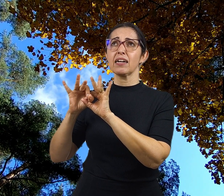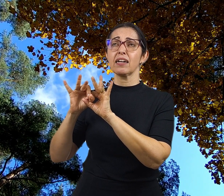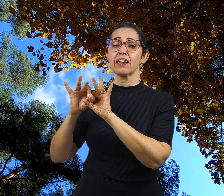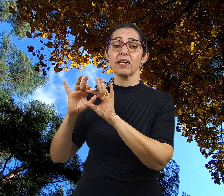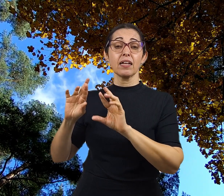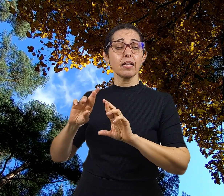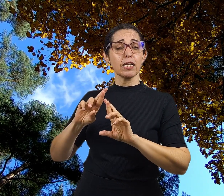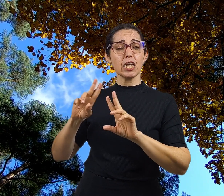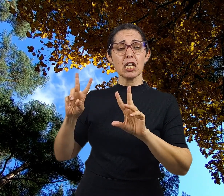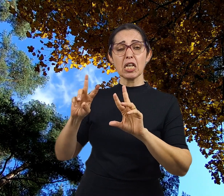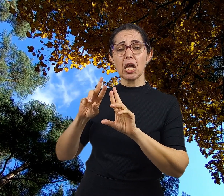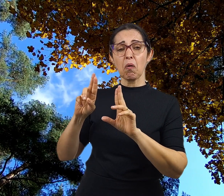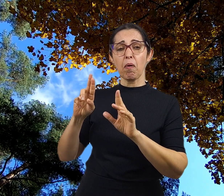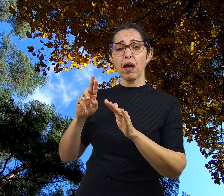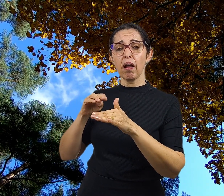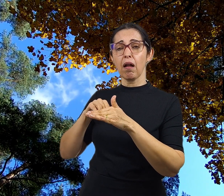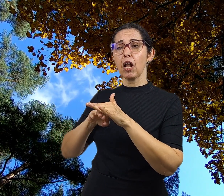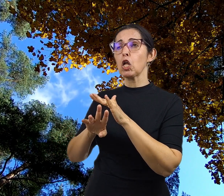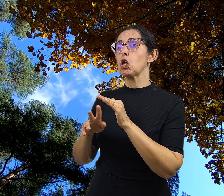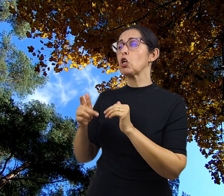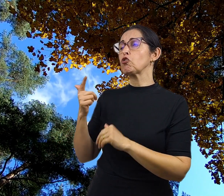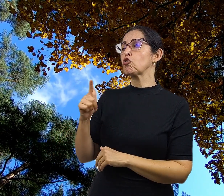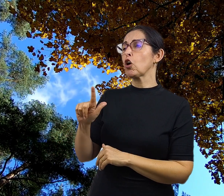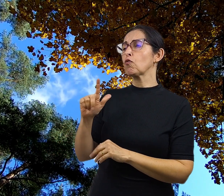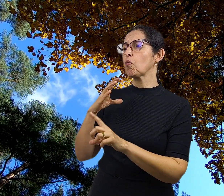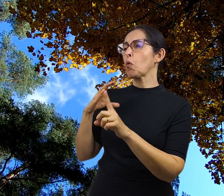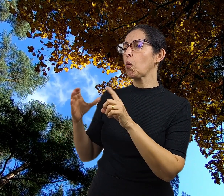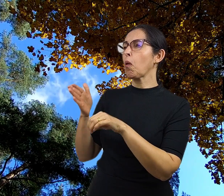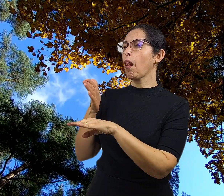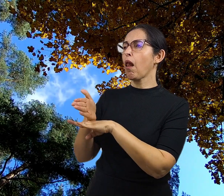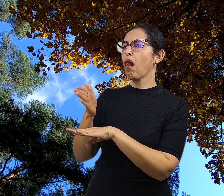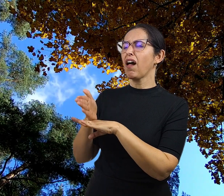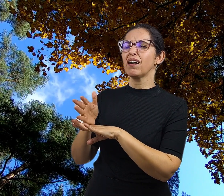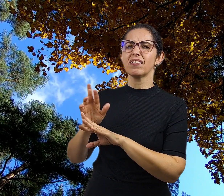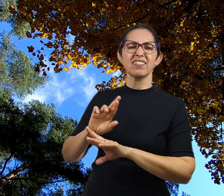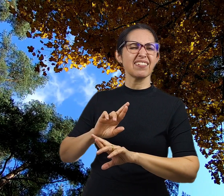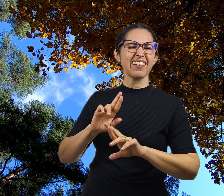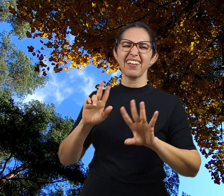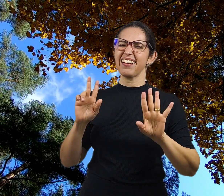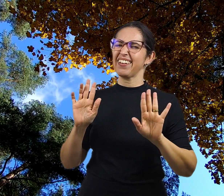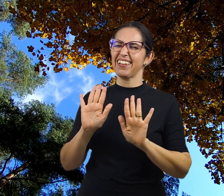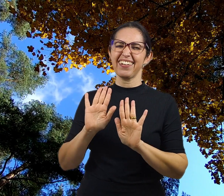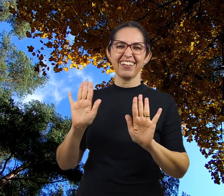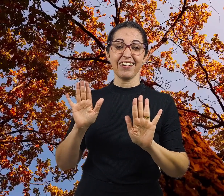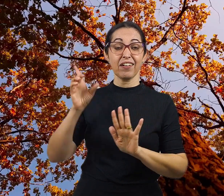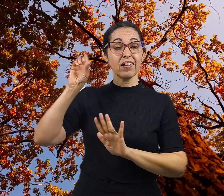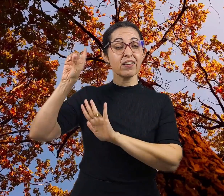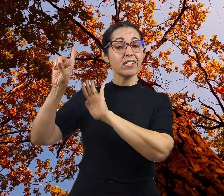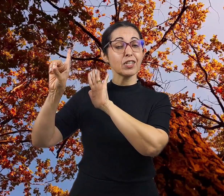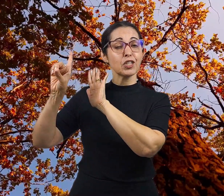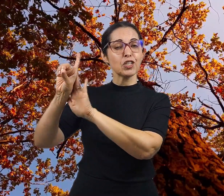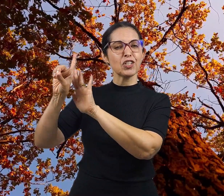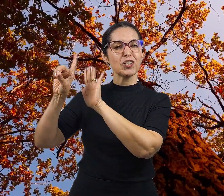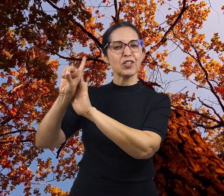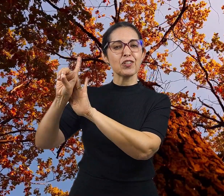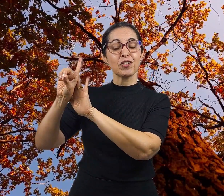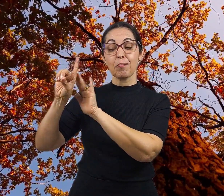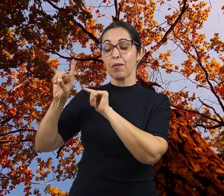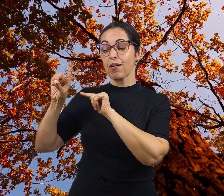uma continuidade presencial em Betel, nos cultos, não. Deus nos chama a habitar em Betel,